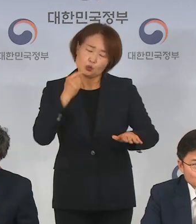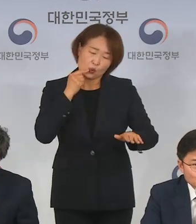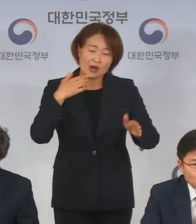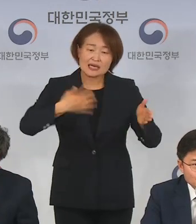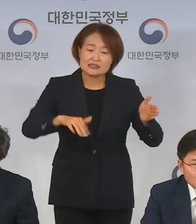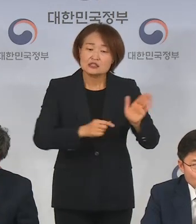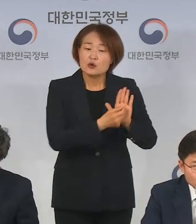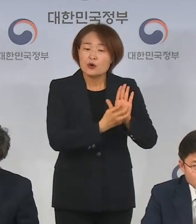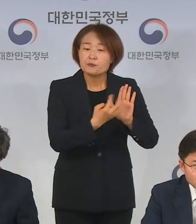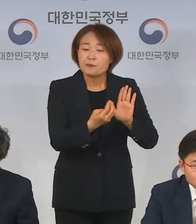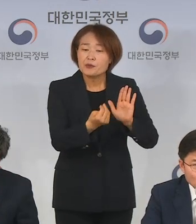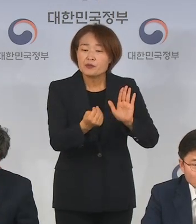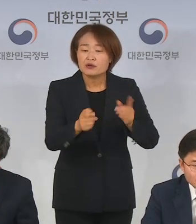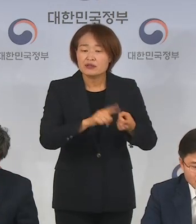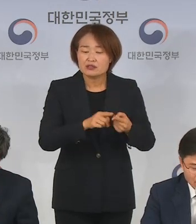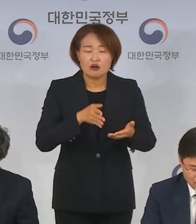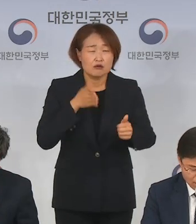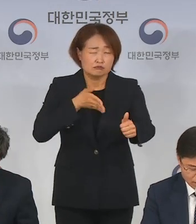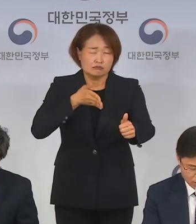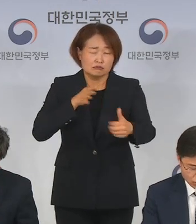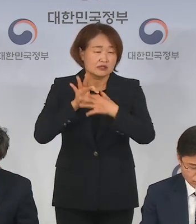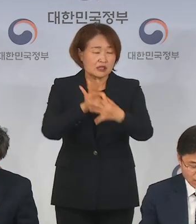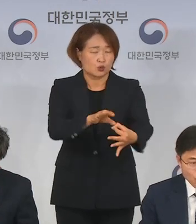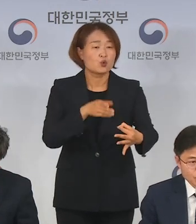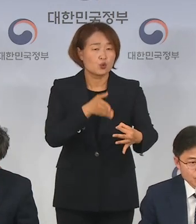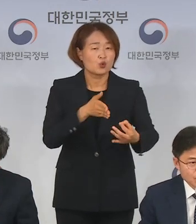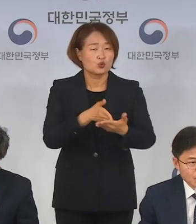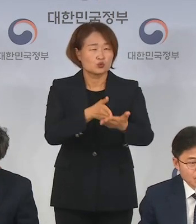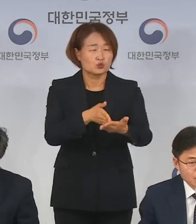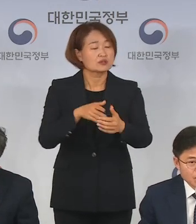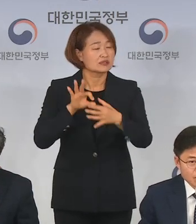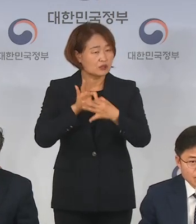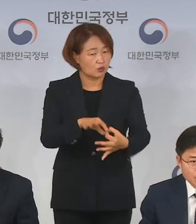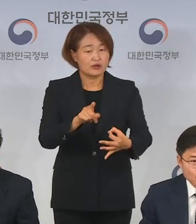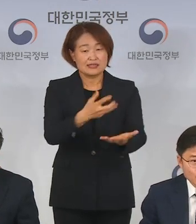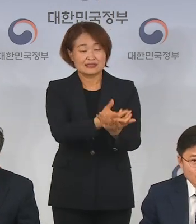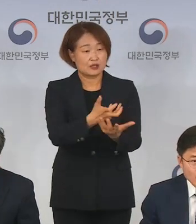지금도 요청을 하고 있는 상황입니다. 그런